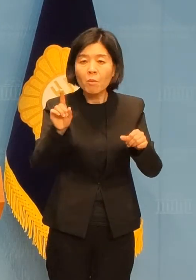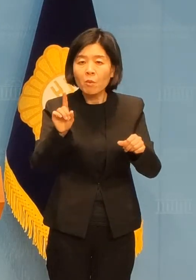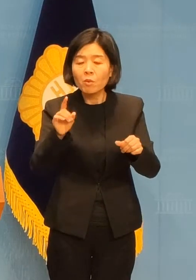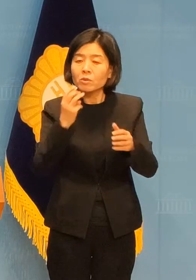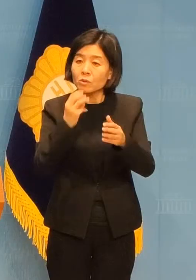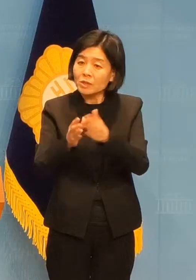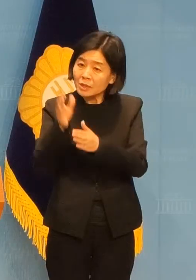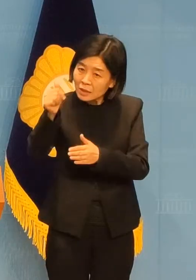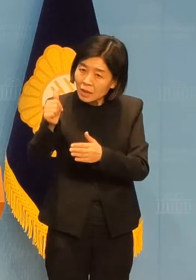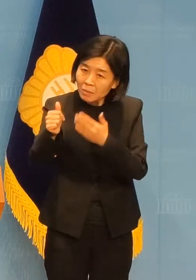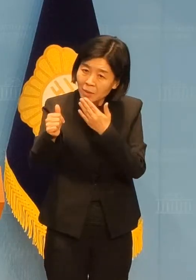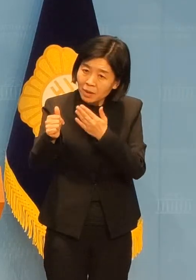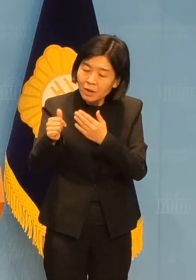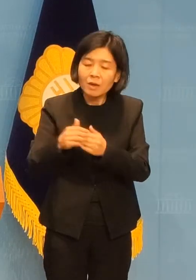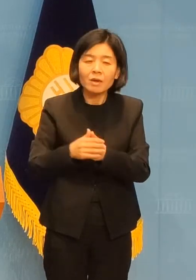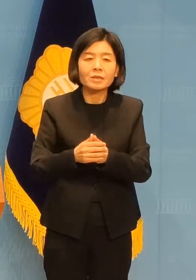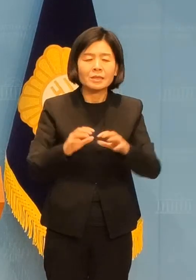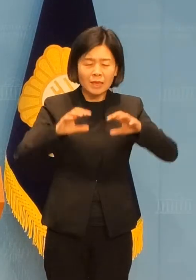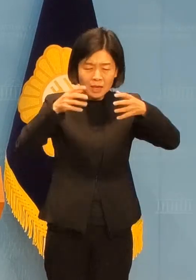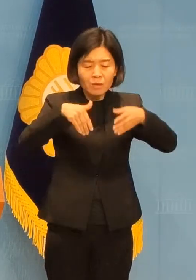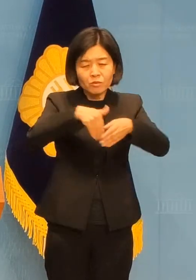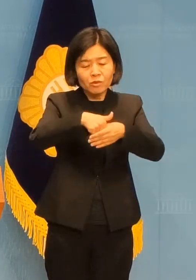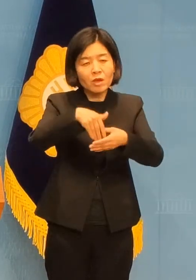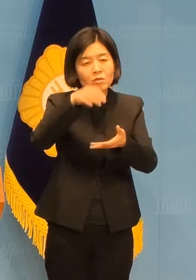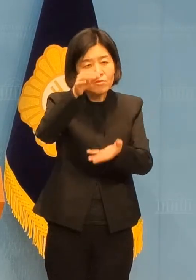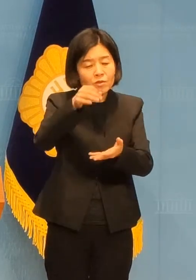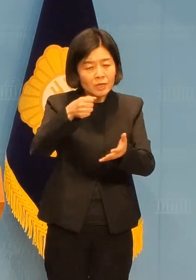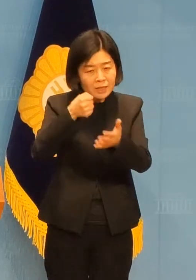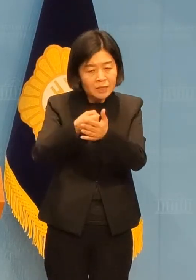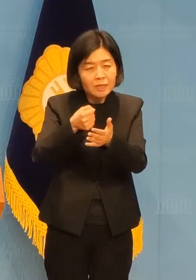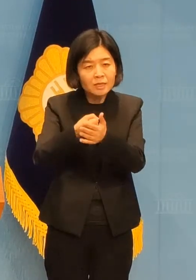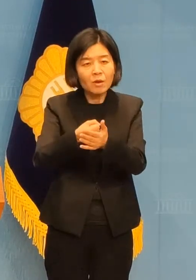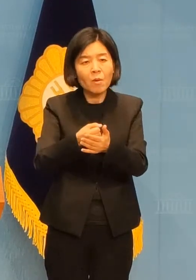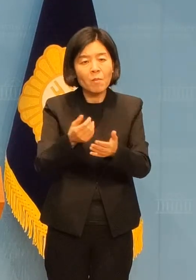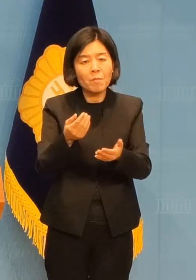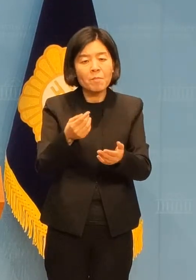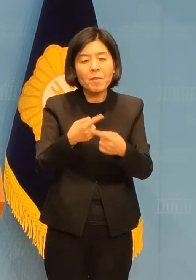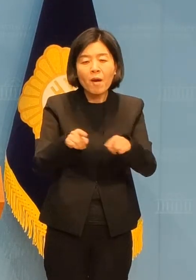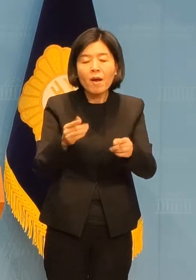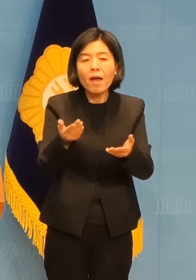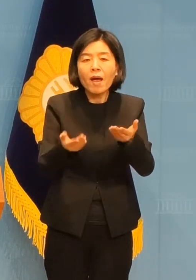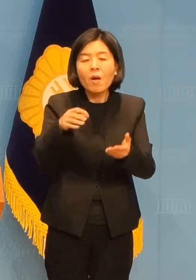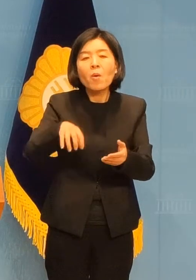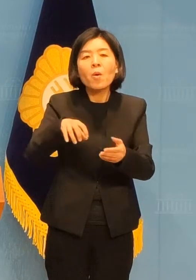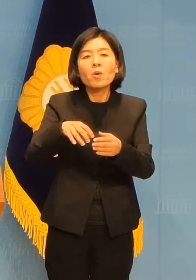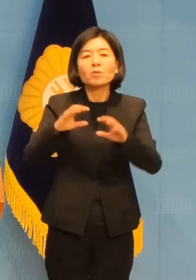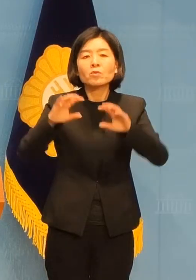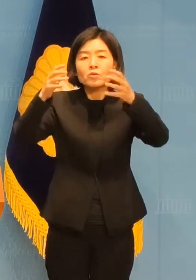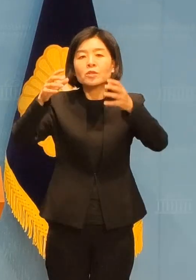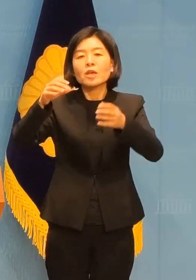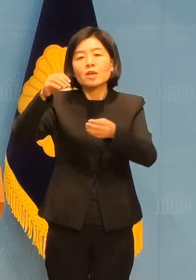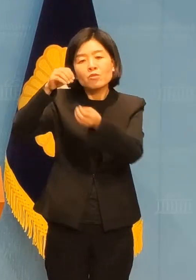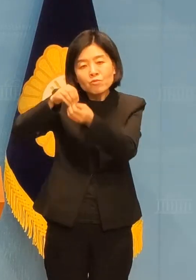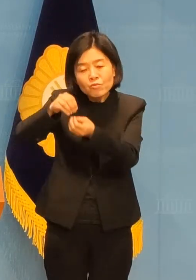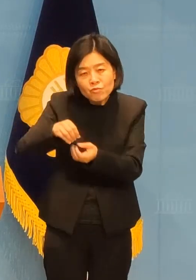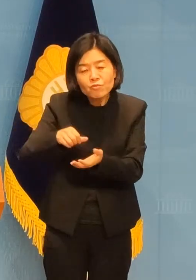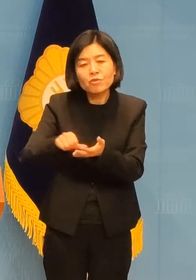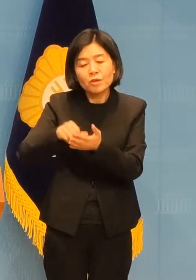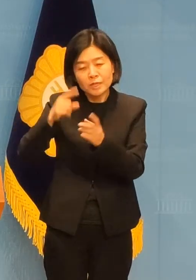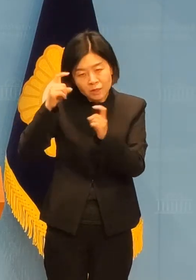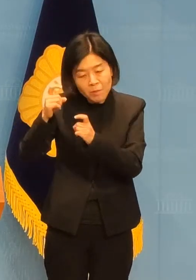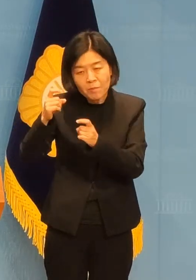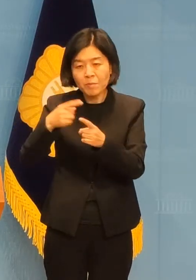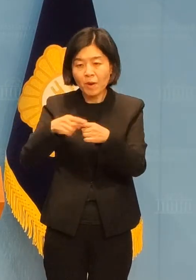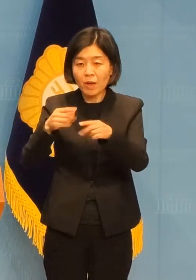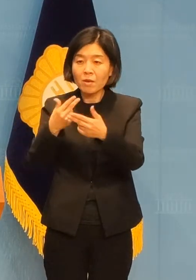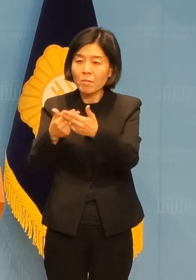뿐이다. 세계문화유산 지정 여부를 평가하는 국제기념물 유적협회 이커머스 활동 경험을 토대로 오